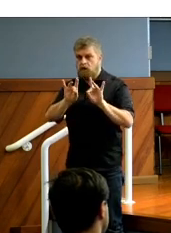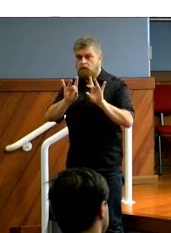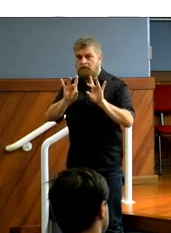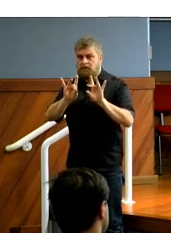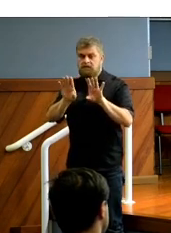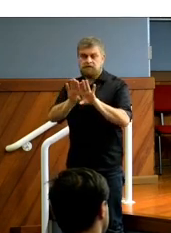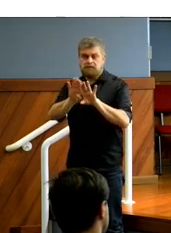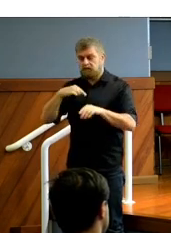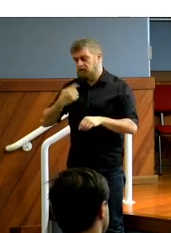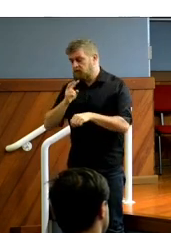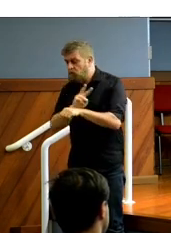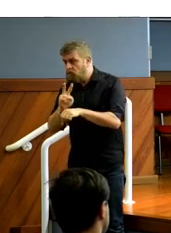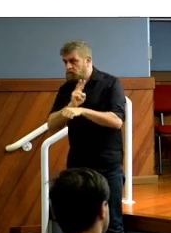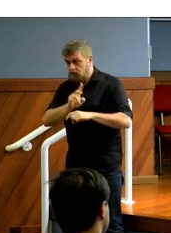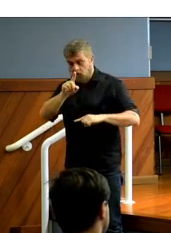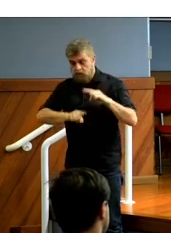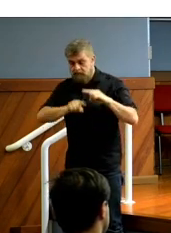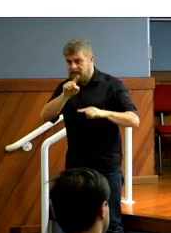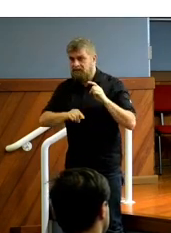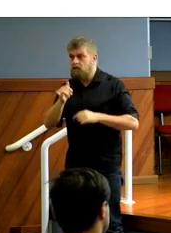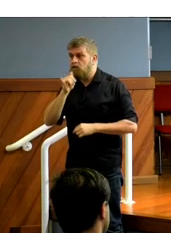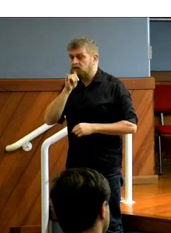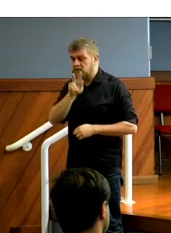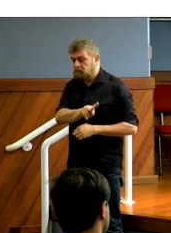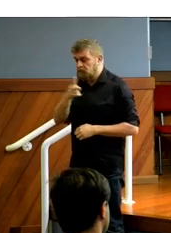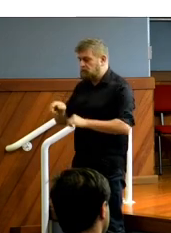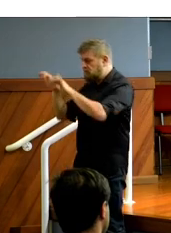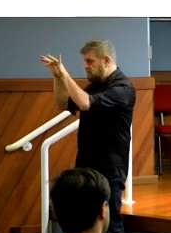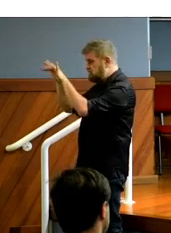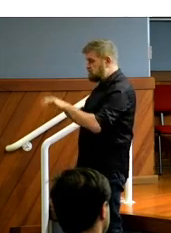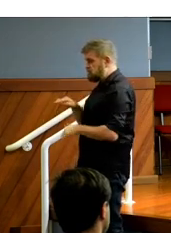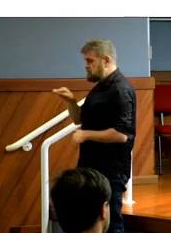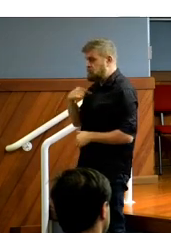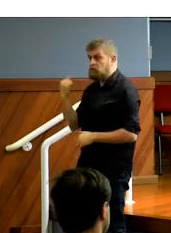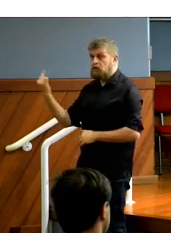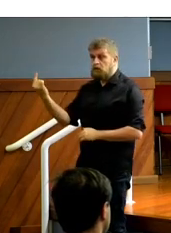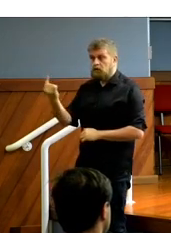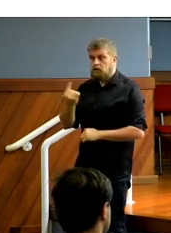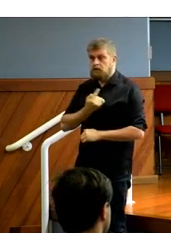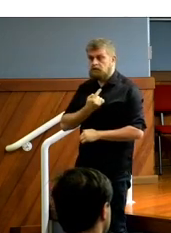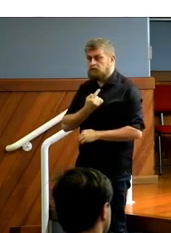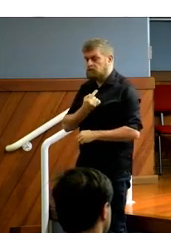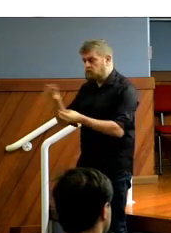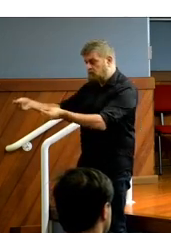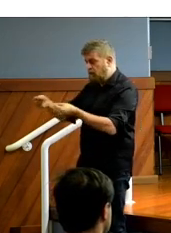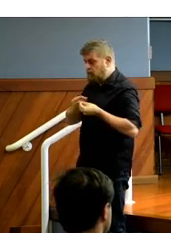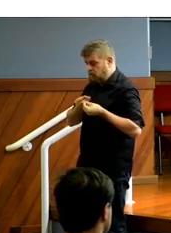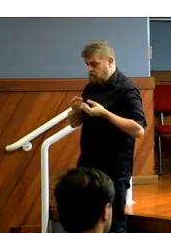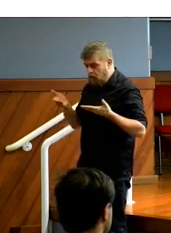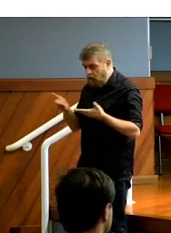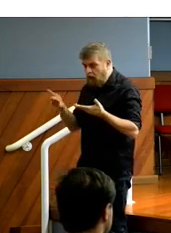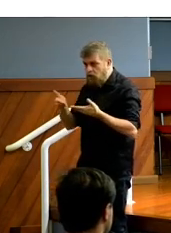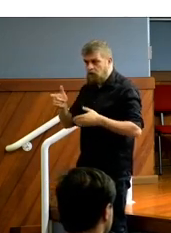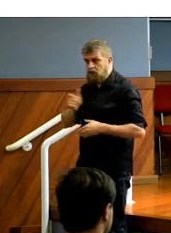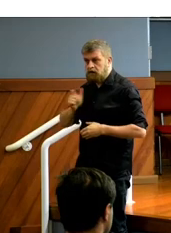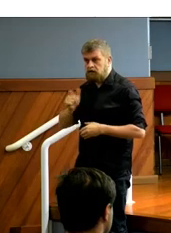mas a gente está cuidando do material que foi, por exemplo, digitalizado, ou daquele que nós estamos recebendo agora, que é aquele